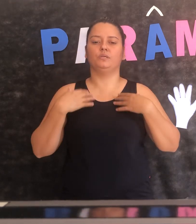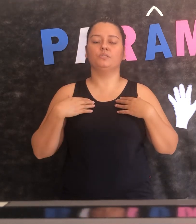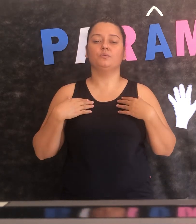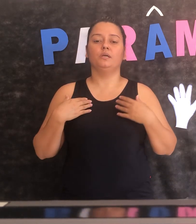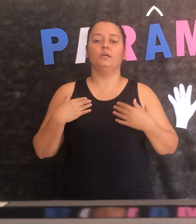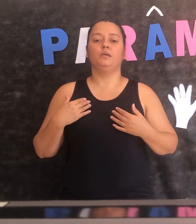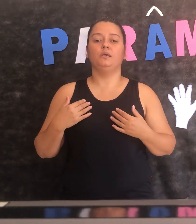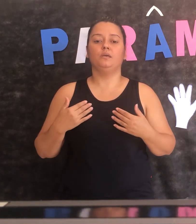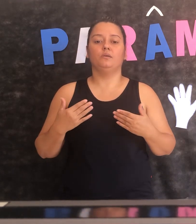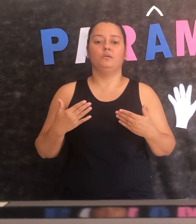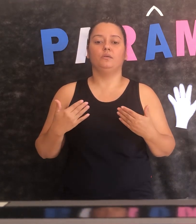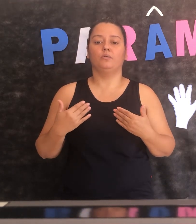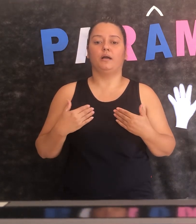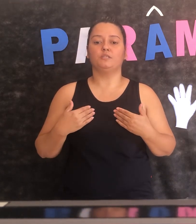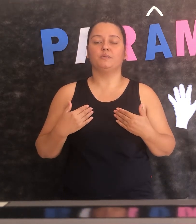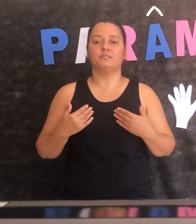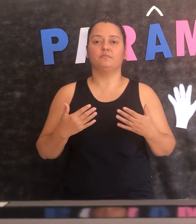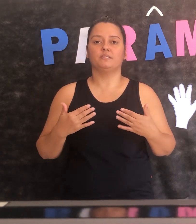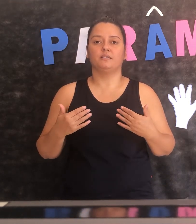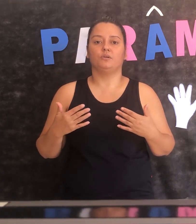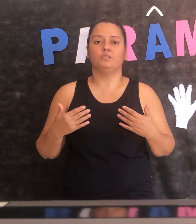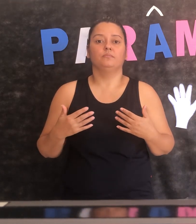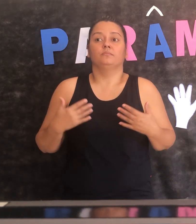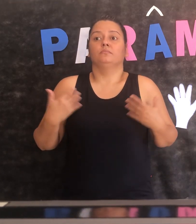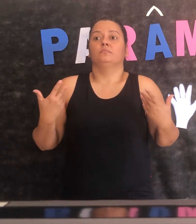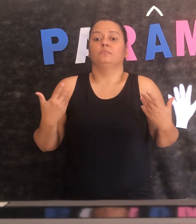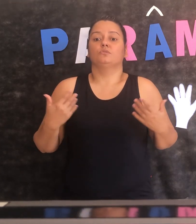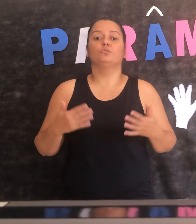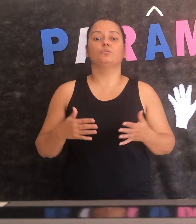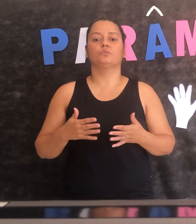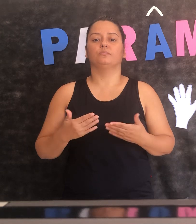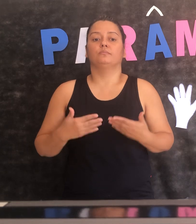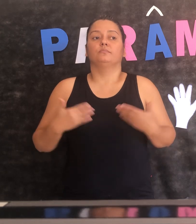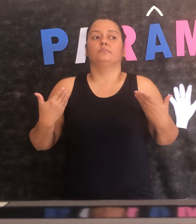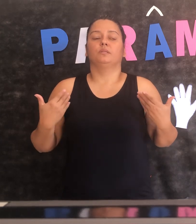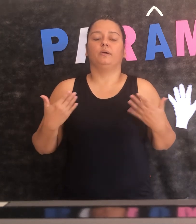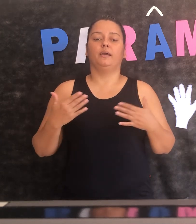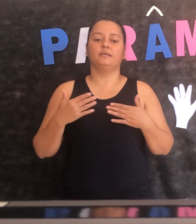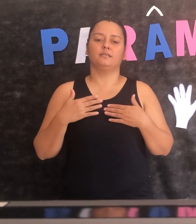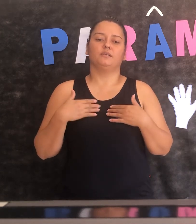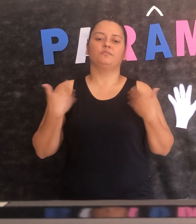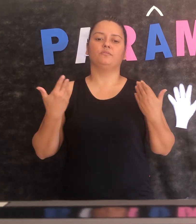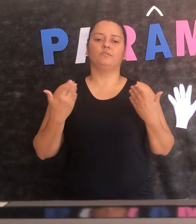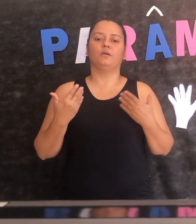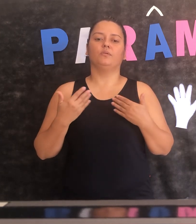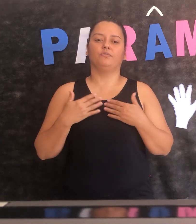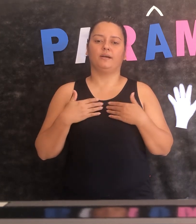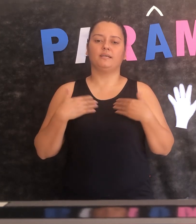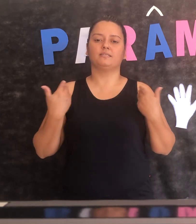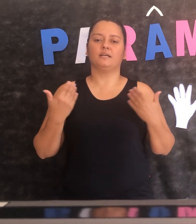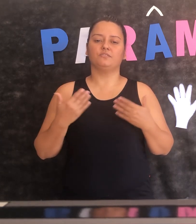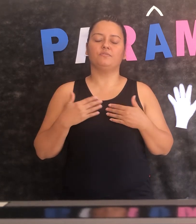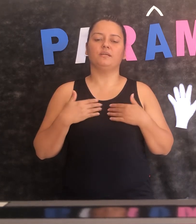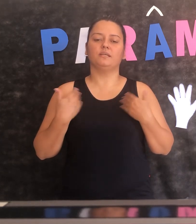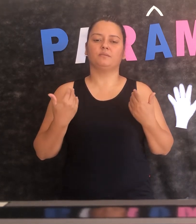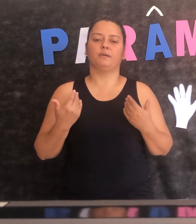sorriso, e a expressão facial de susto. Então, essa é o que faz dar diferença para